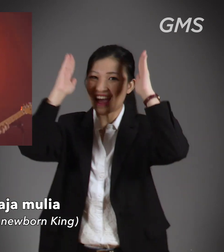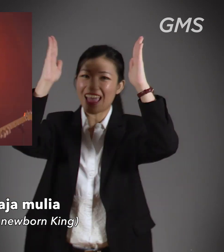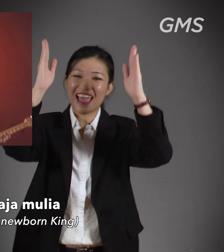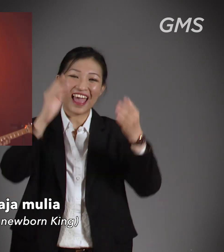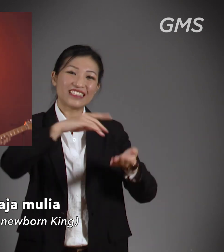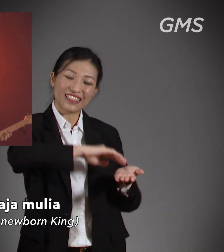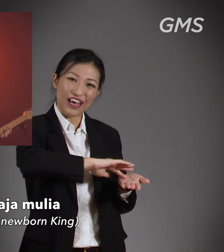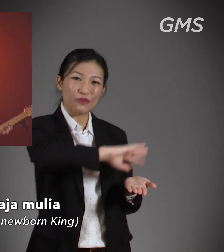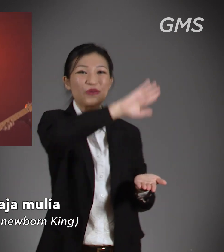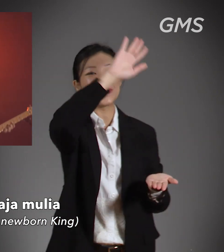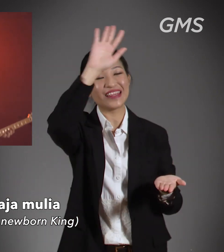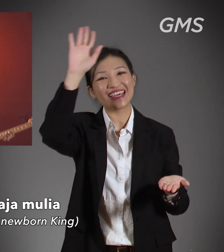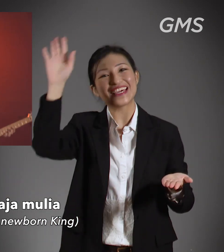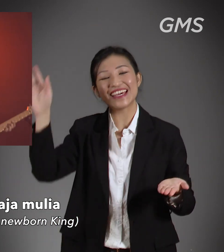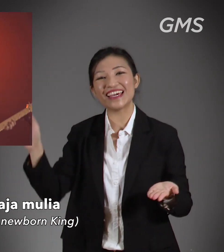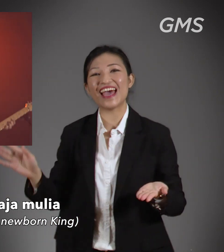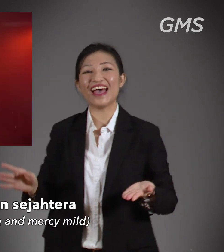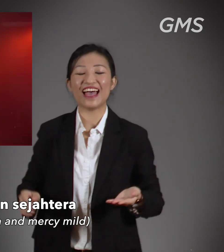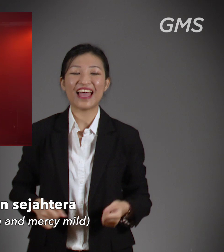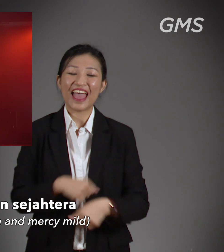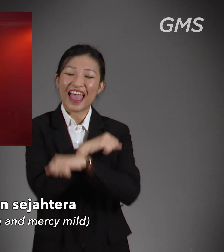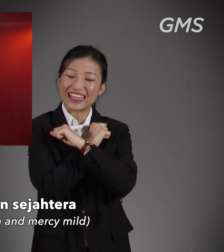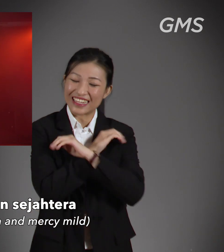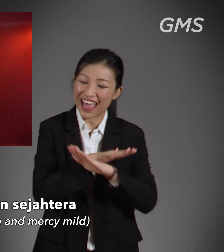lahir Raja mulia,